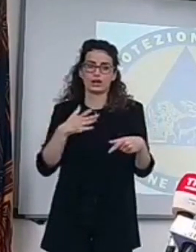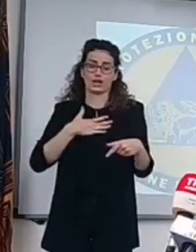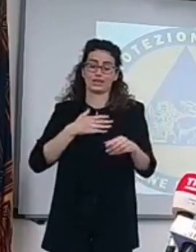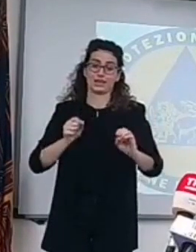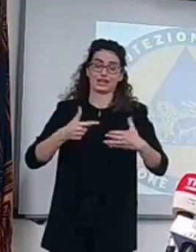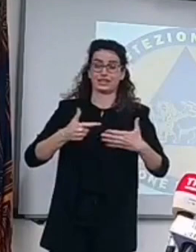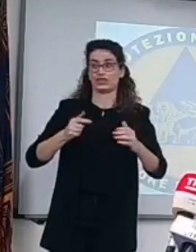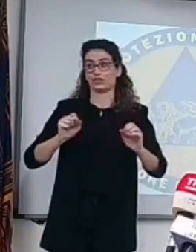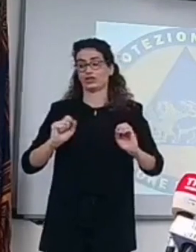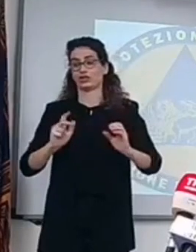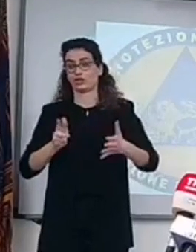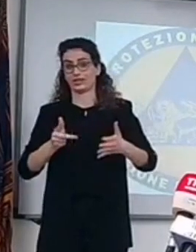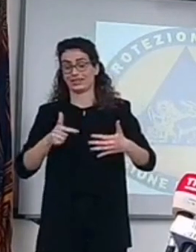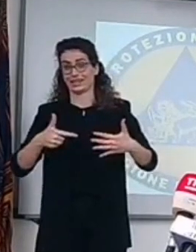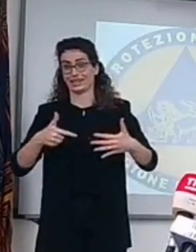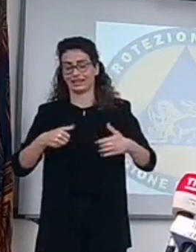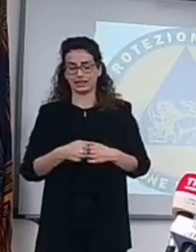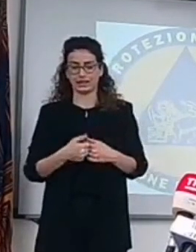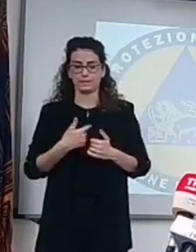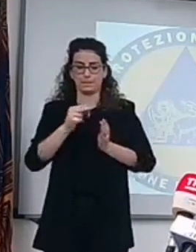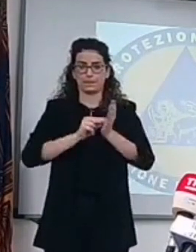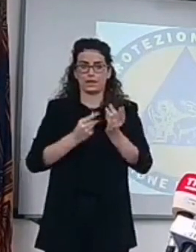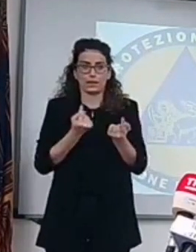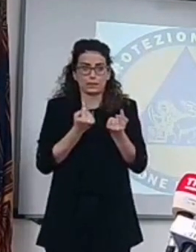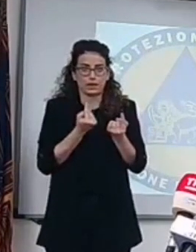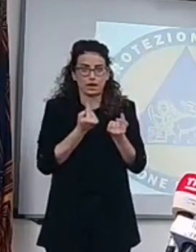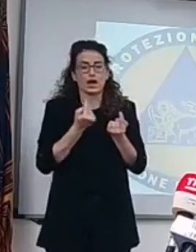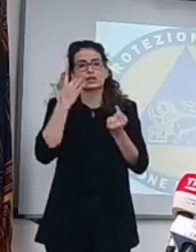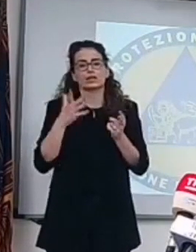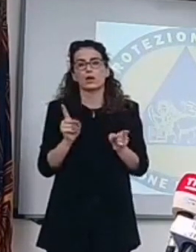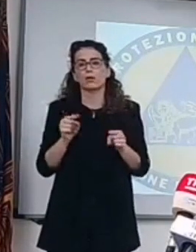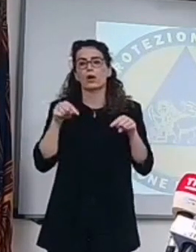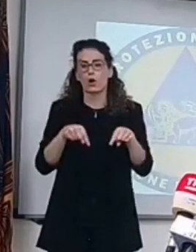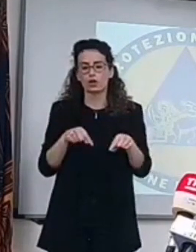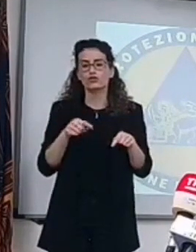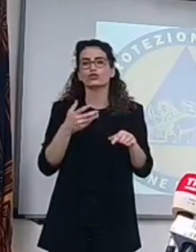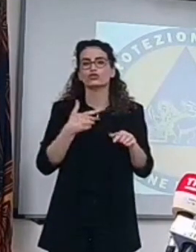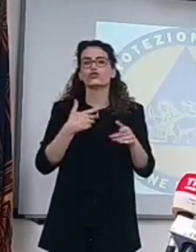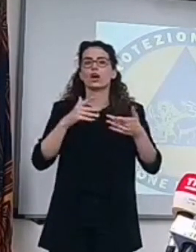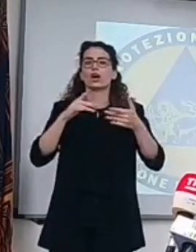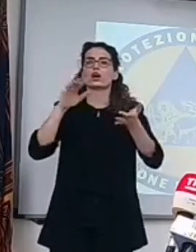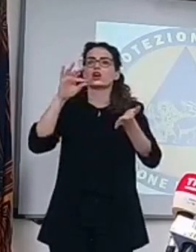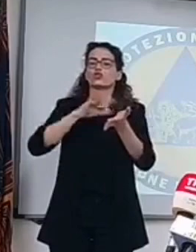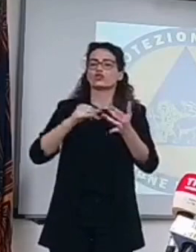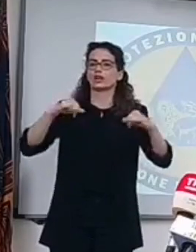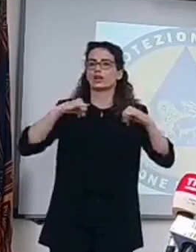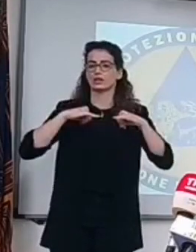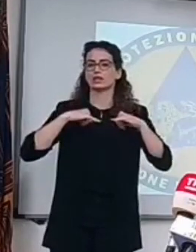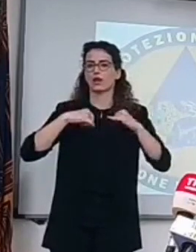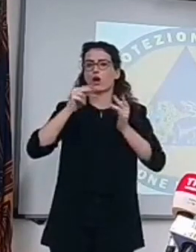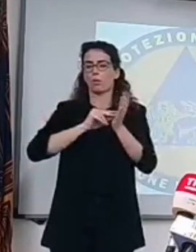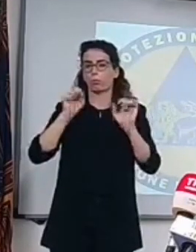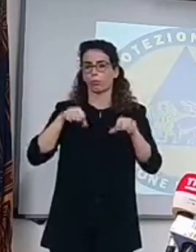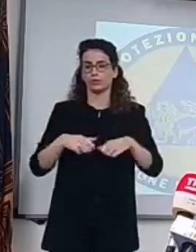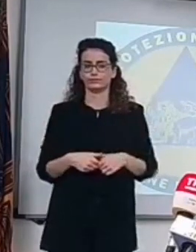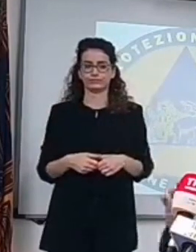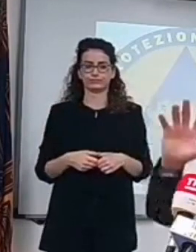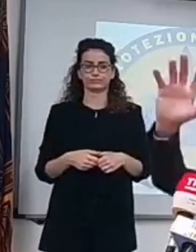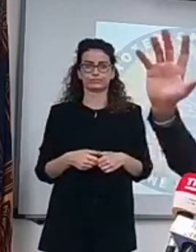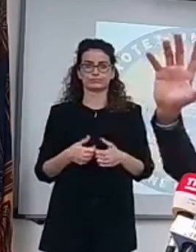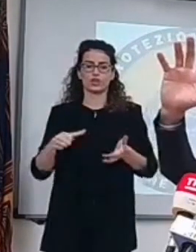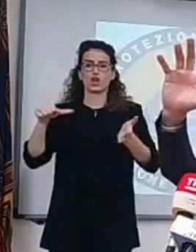16 17 magari non prenotato lo hanno atteso sanno che oggi si ritrovano i posti sui centri estivi insomma diventa bella roba cia si chiude